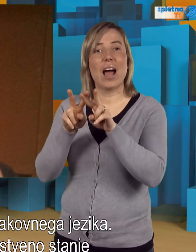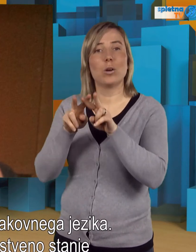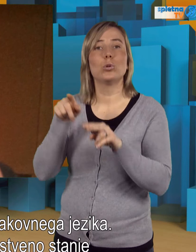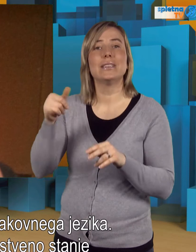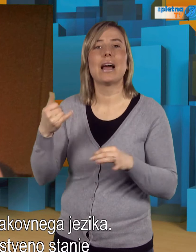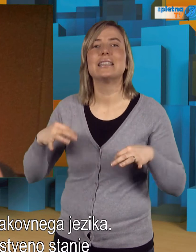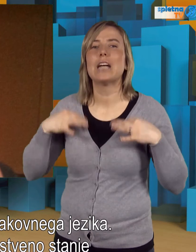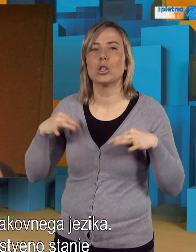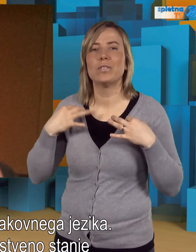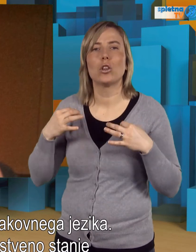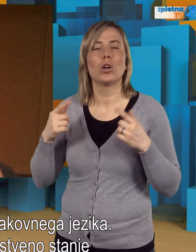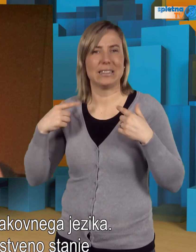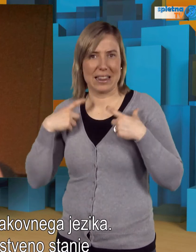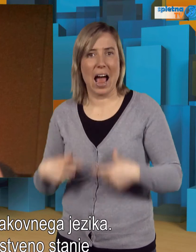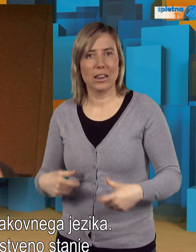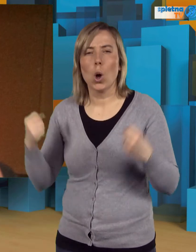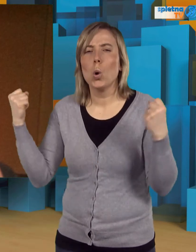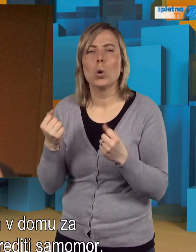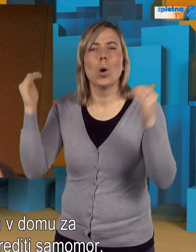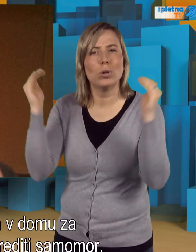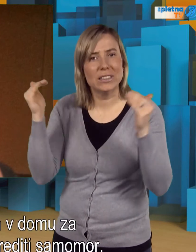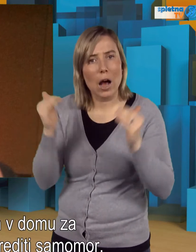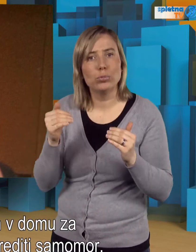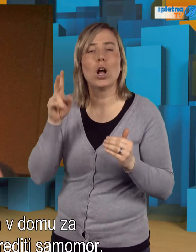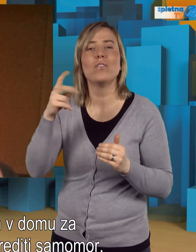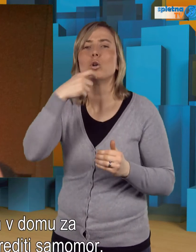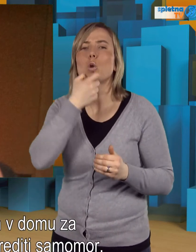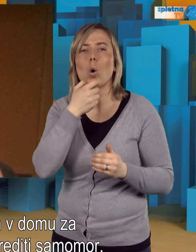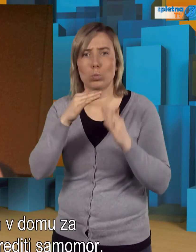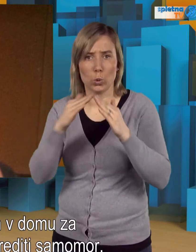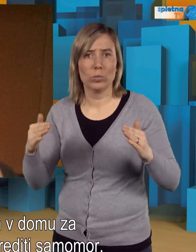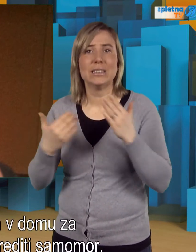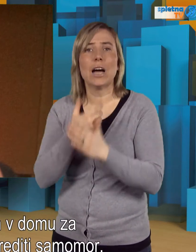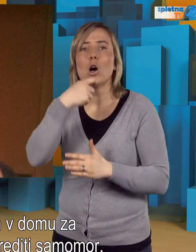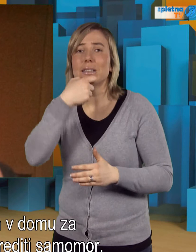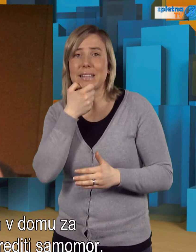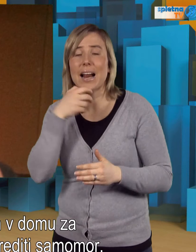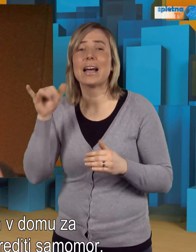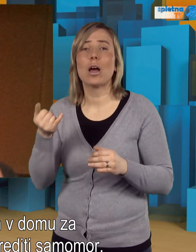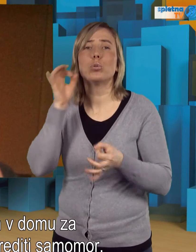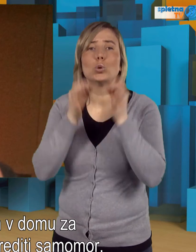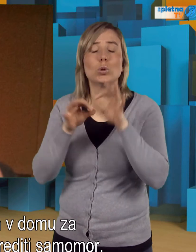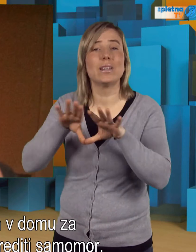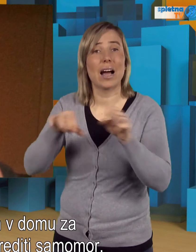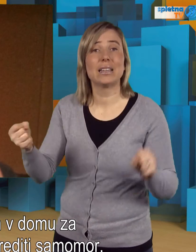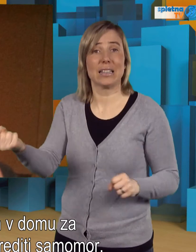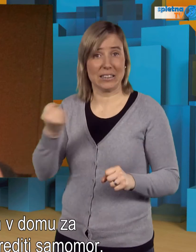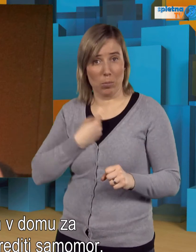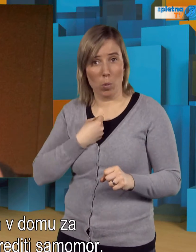Weinribu se je zdravstveno stanje hudo poslabšalo in v domu za ostarele je poskusil narediti samomor, ker medicinske sestre